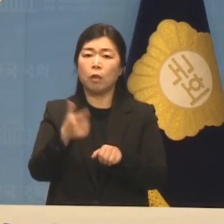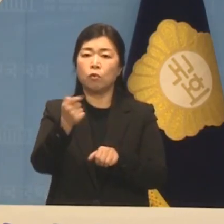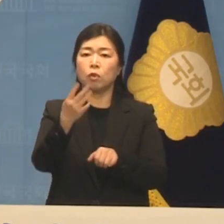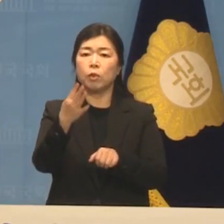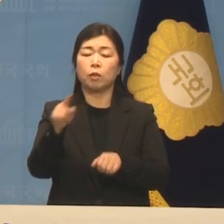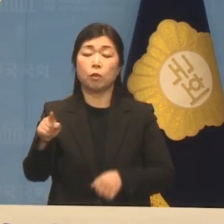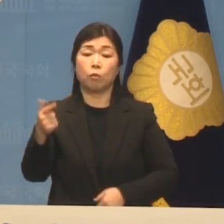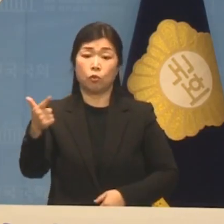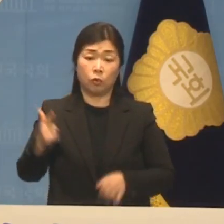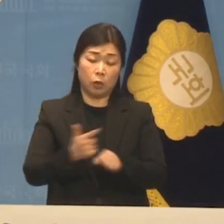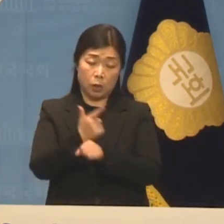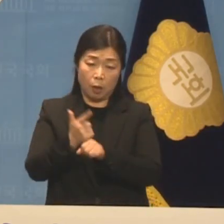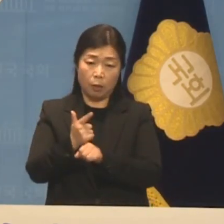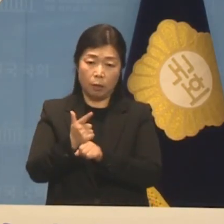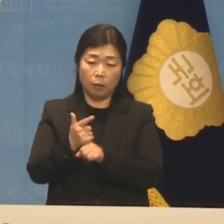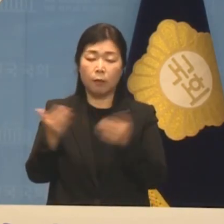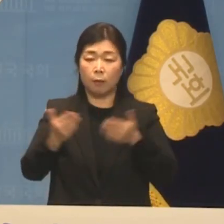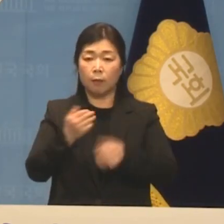64.6시간에 이릅니다.